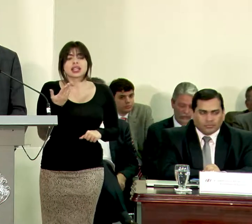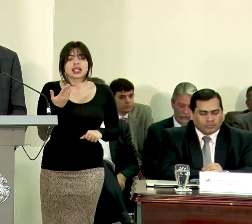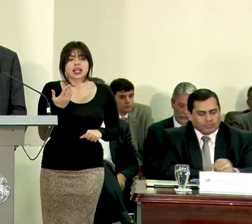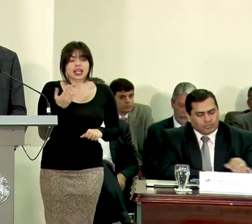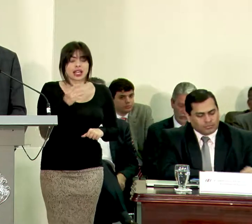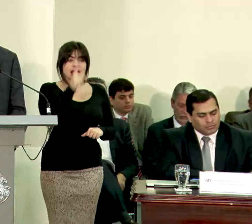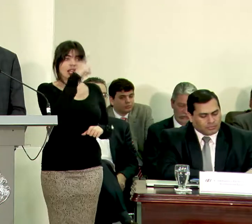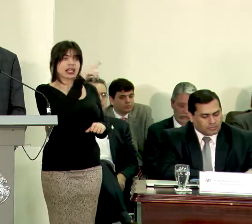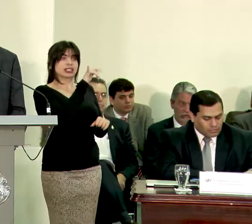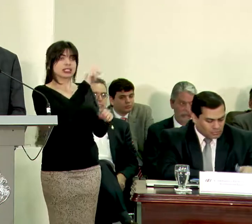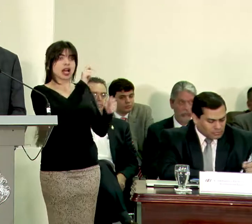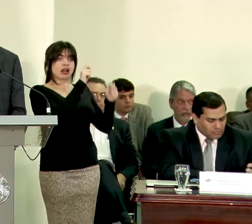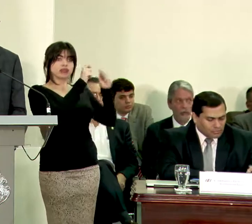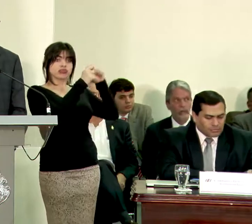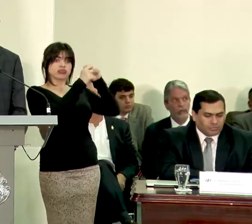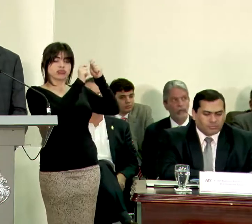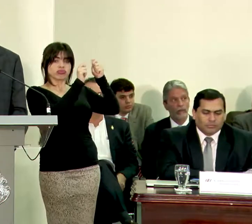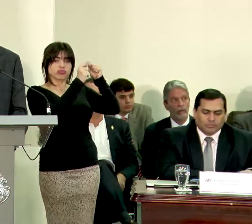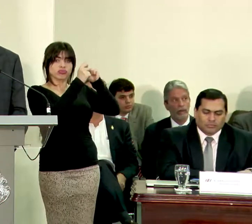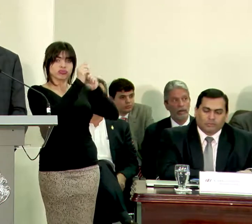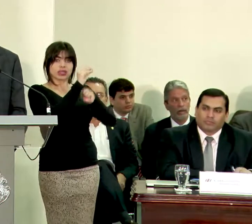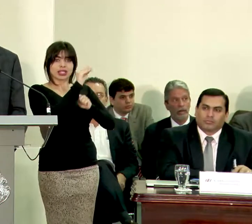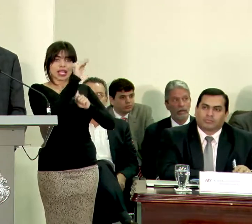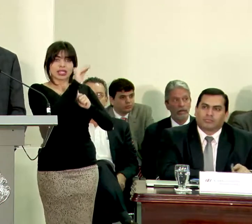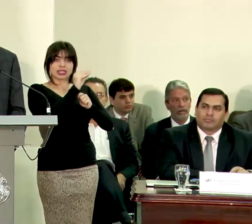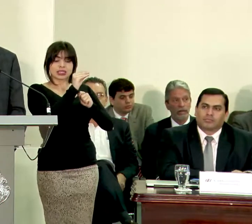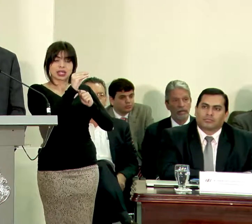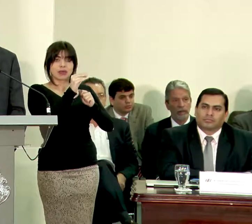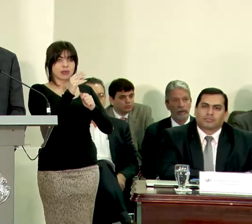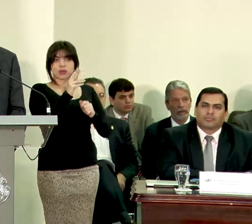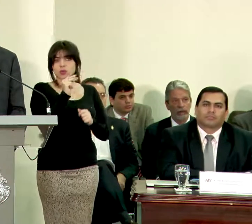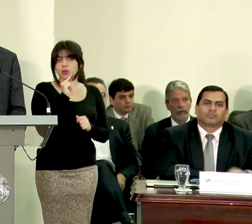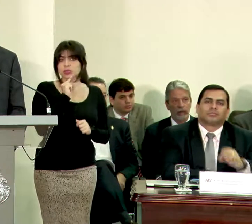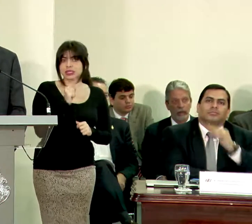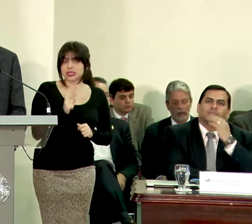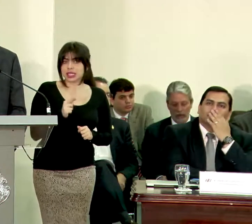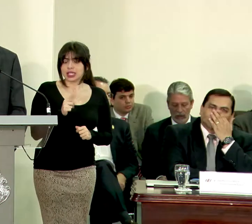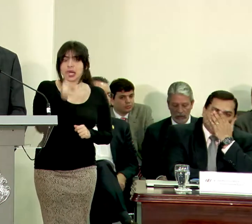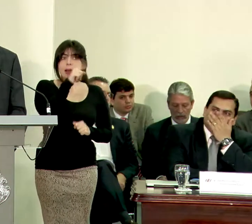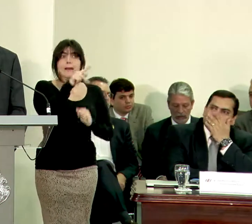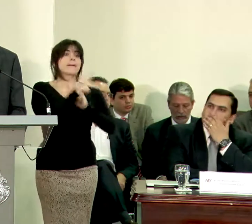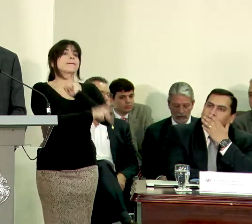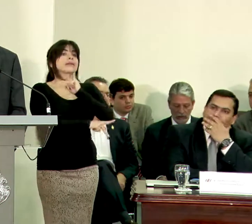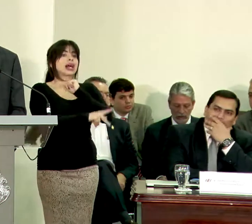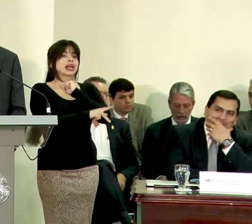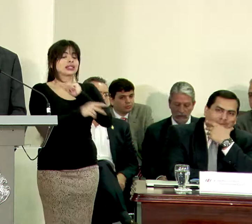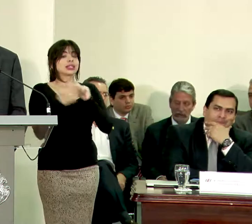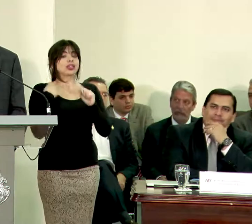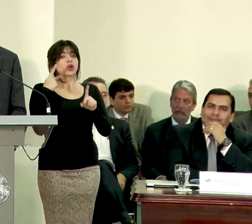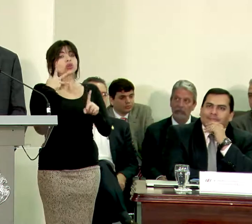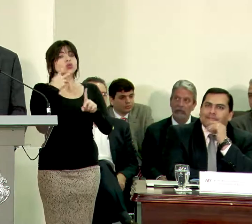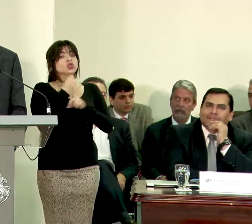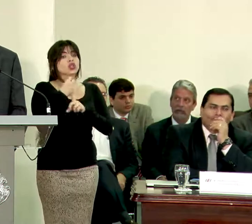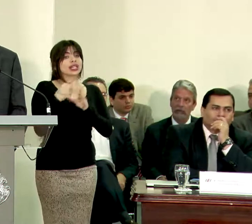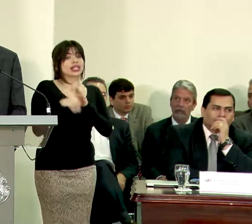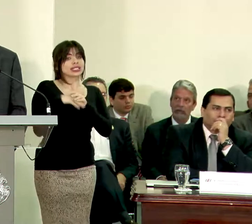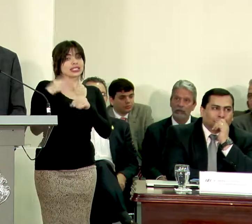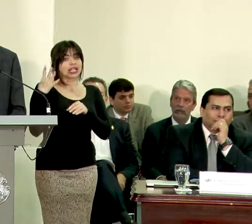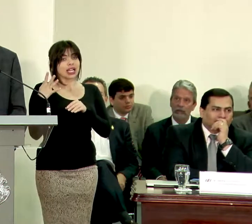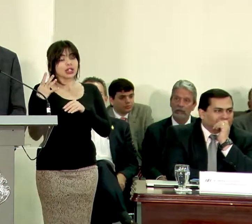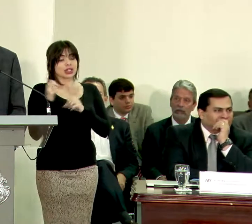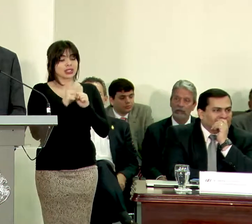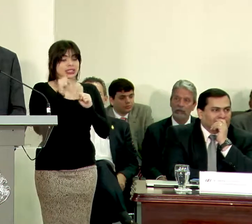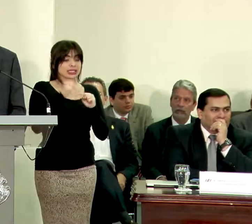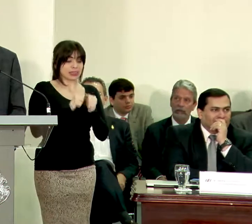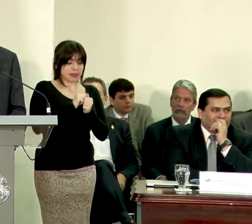están cambiando la tasa de cambio, lo cual no es cierto. Esos países han tenido un shock externo y su